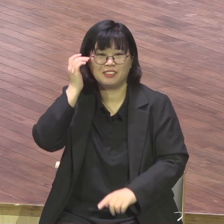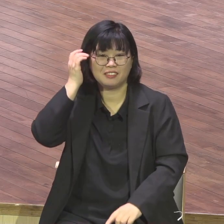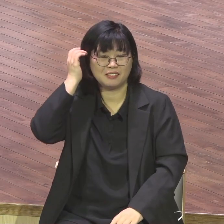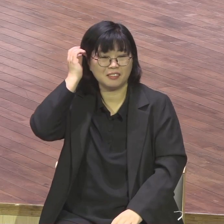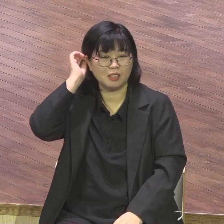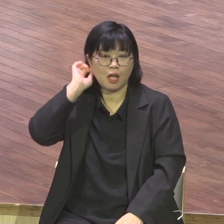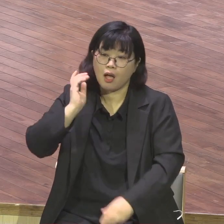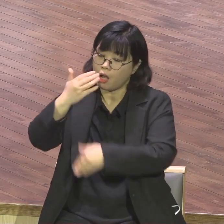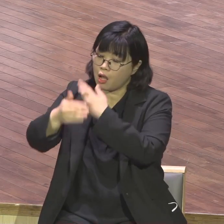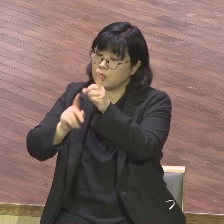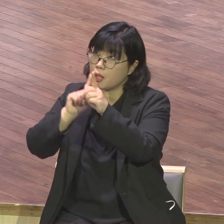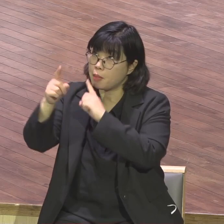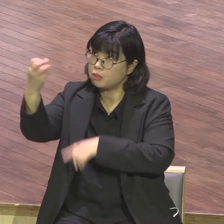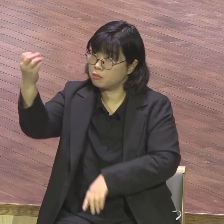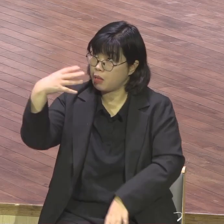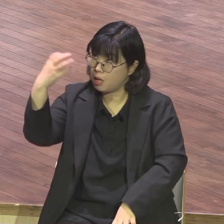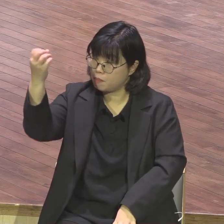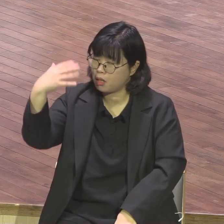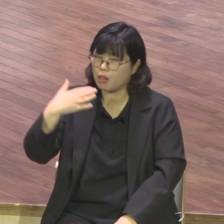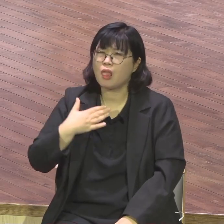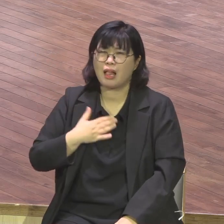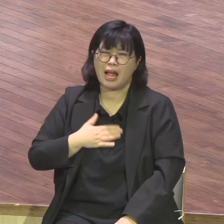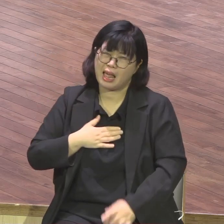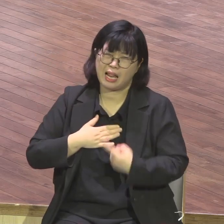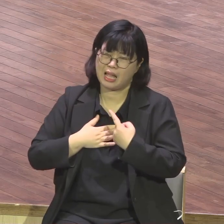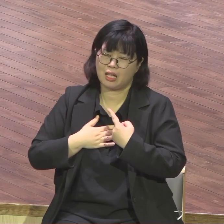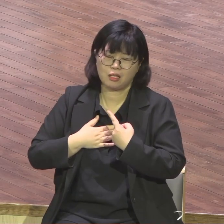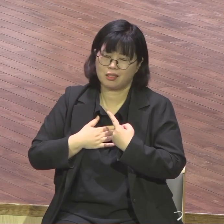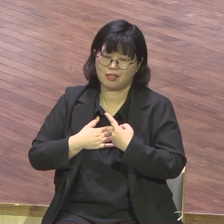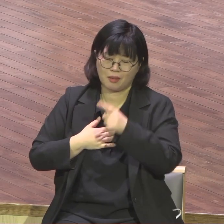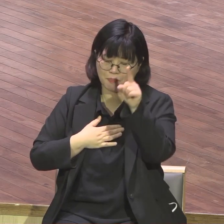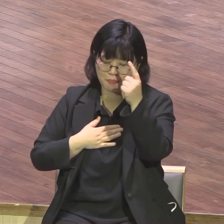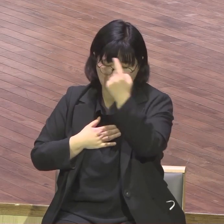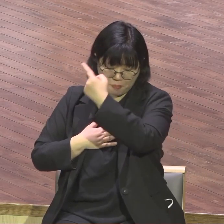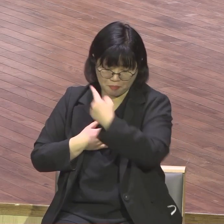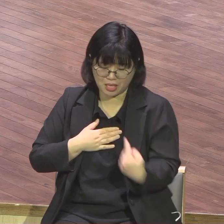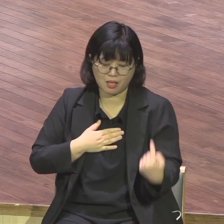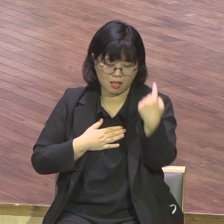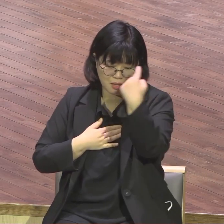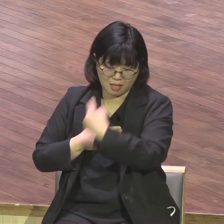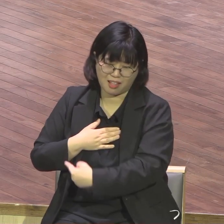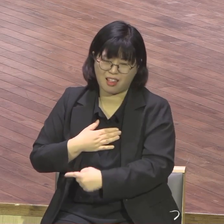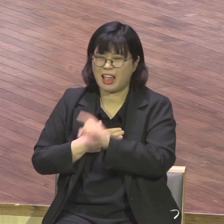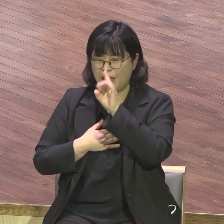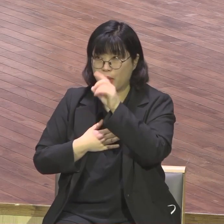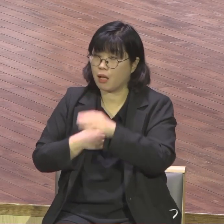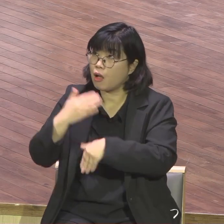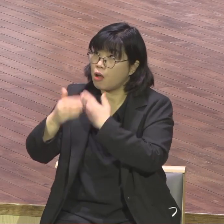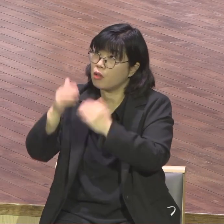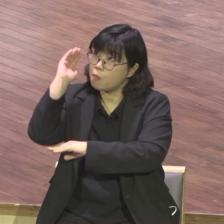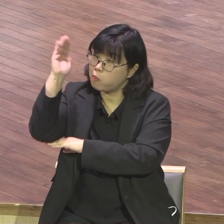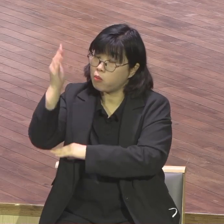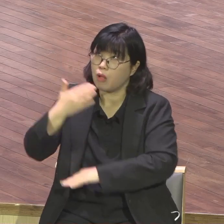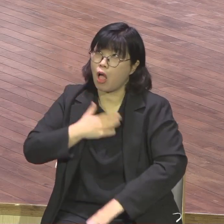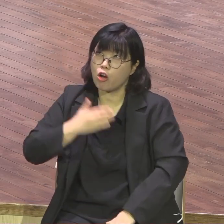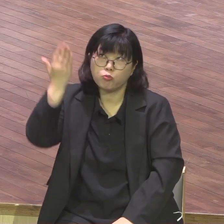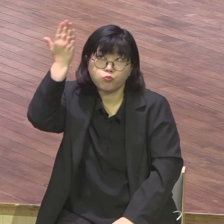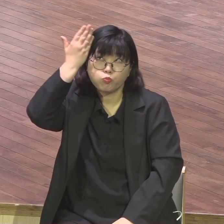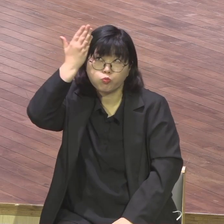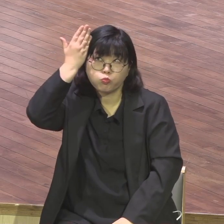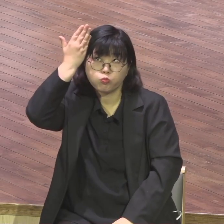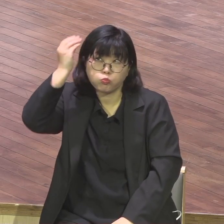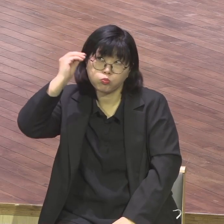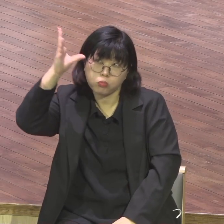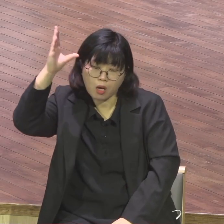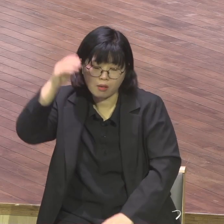내게 적용해야 됩니다. 뭐 알다 아는 거 가지고 귀신이 두려워하지 하지 않습니다. 그것을 적용하느냐